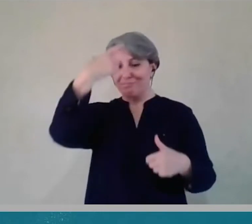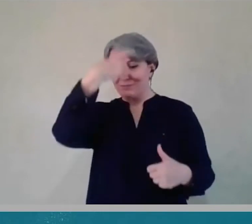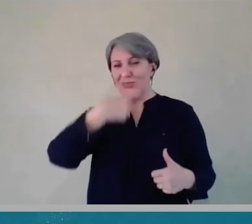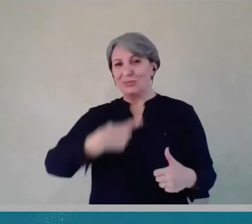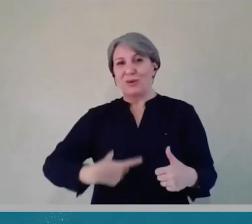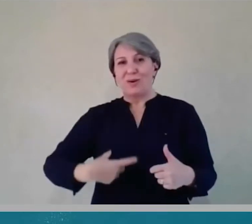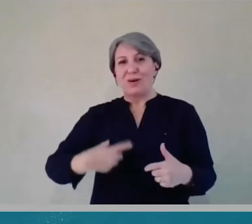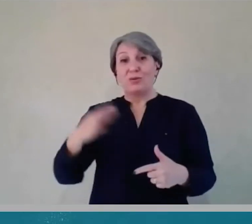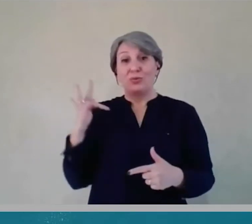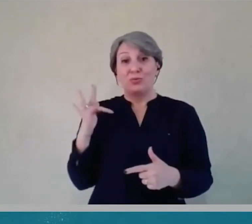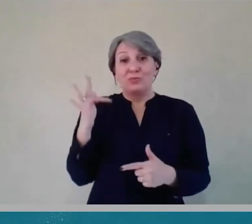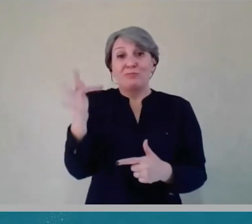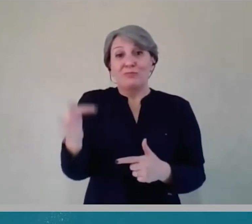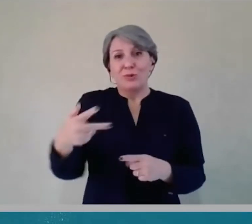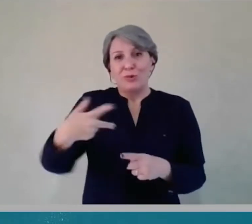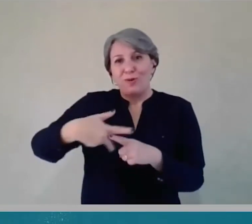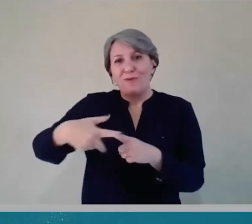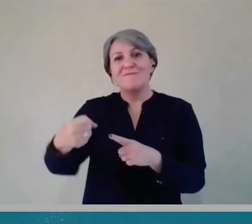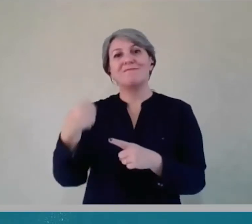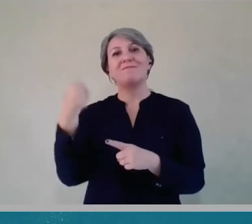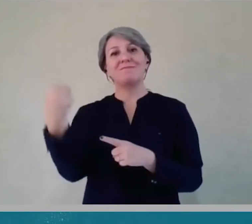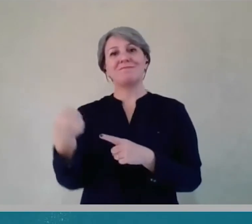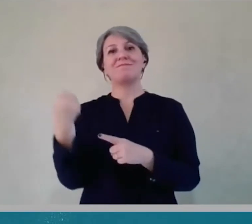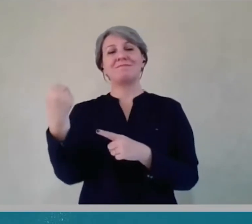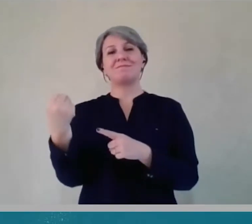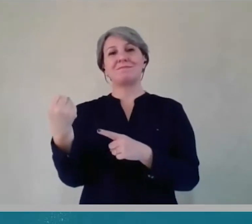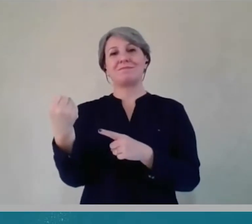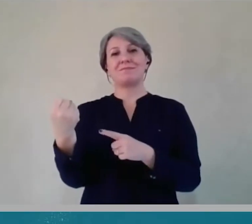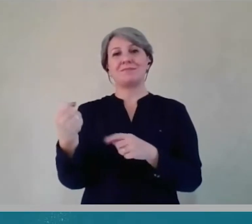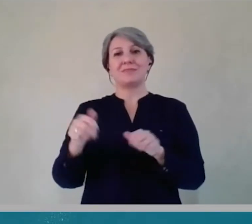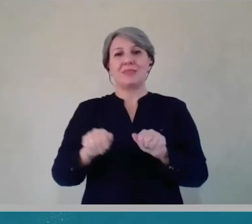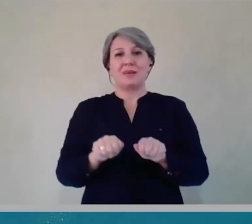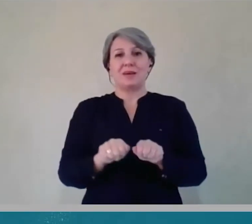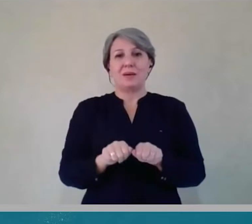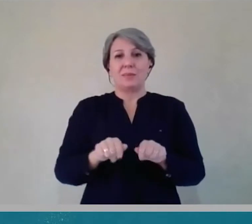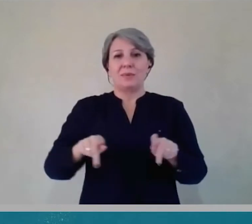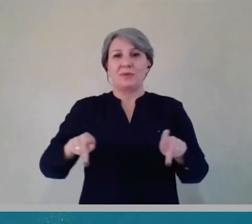Vamos dar uma olhada lá em Apocalipse 19. Apocalipse 19.